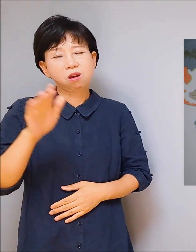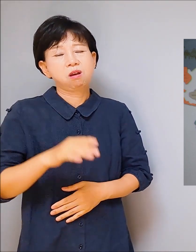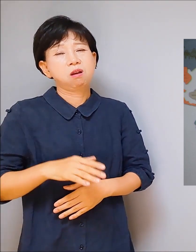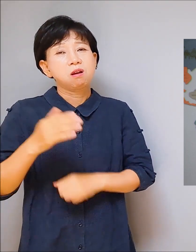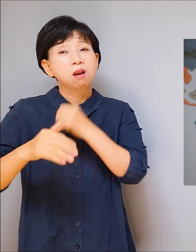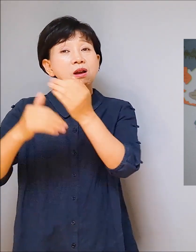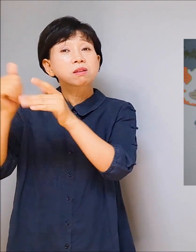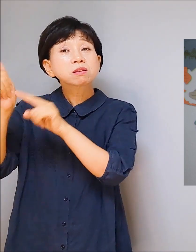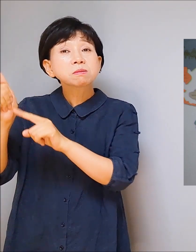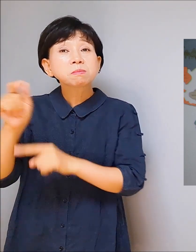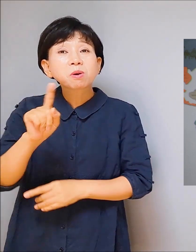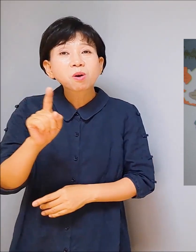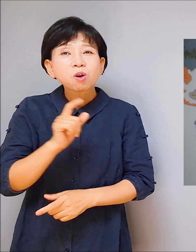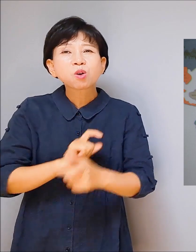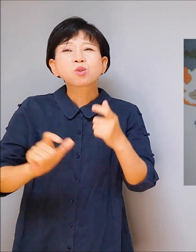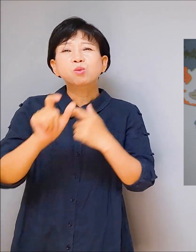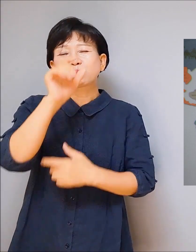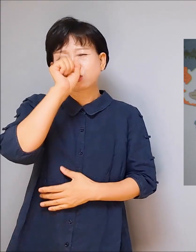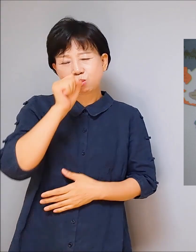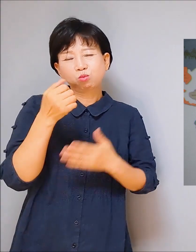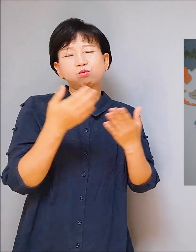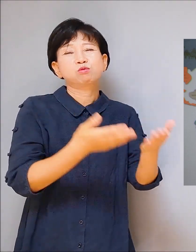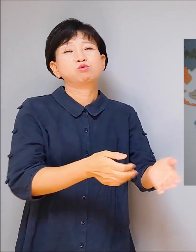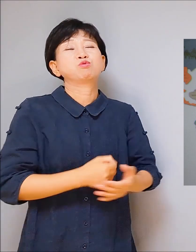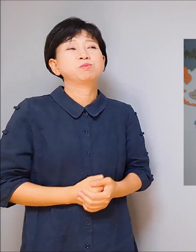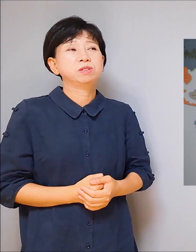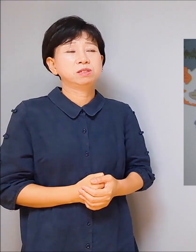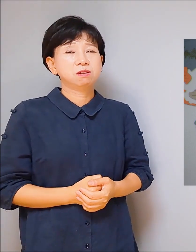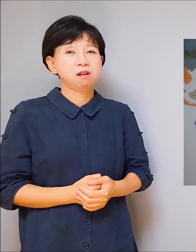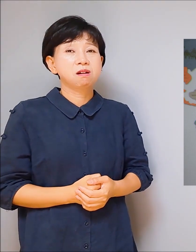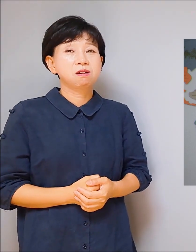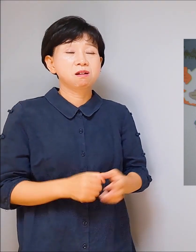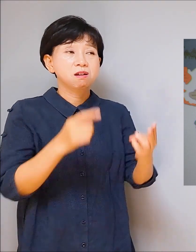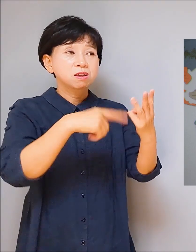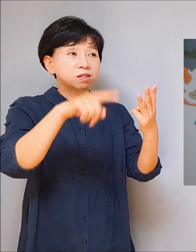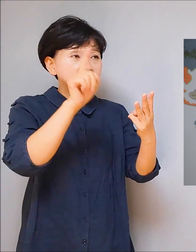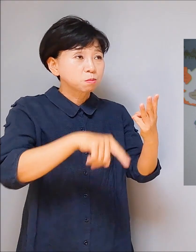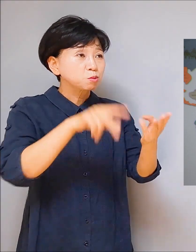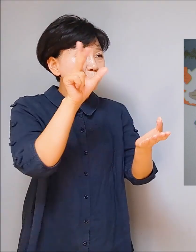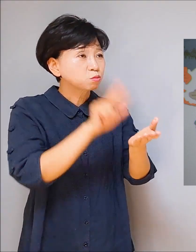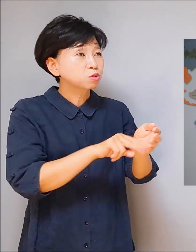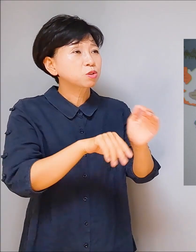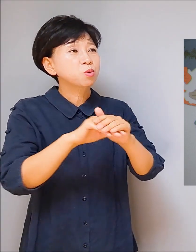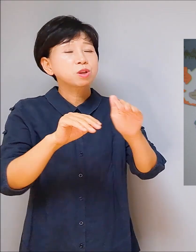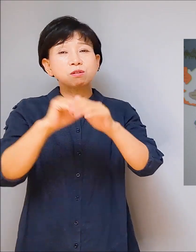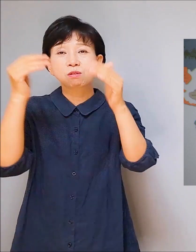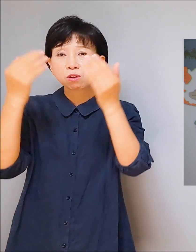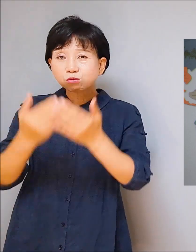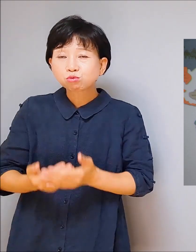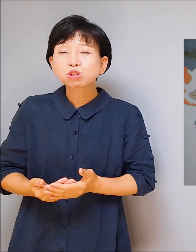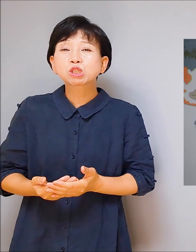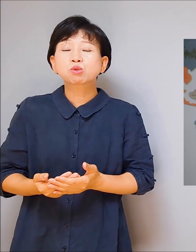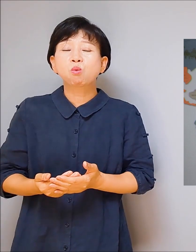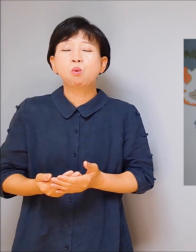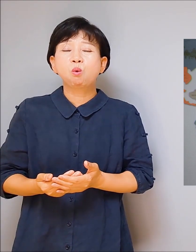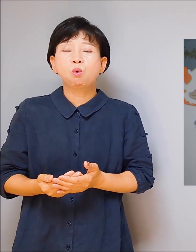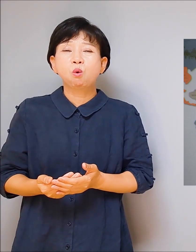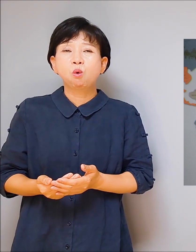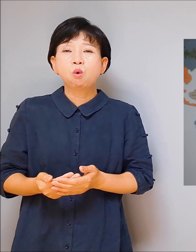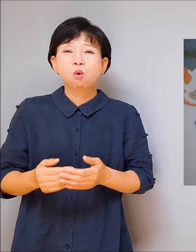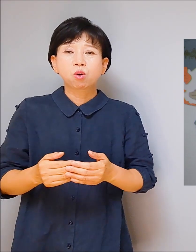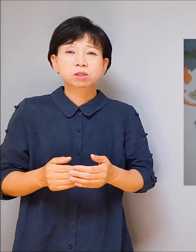걸 주시는 거죠. 삼촌 라반과의 문제도 직접 개입하셔서 해결해 주시고, 야복 나루에서 하나님을